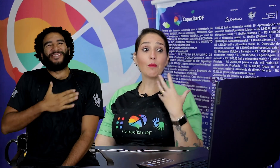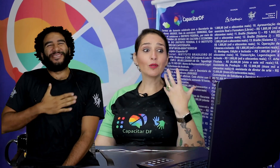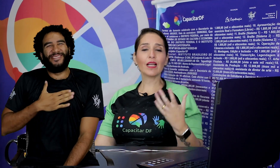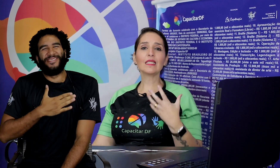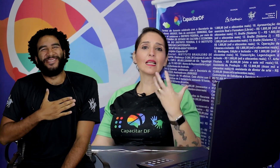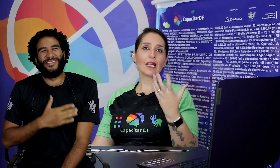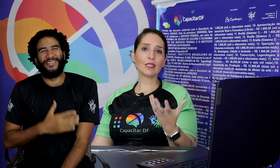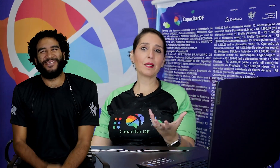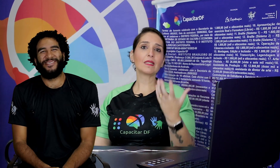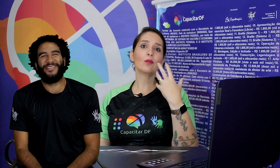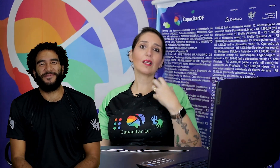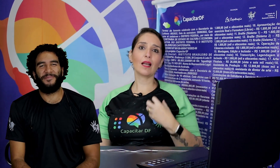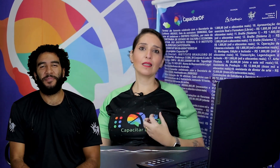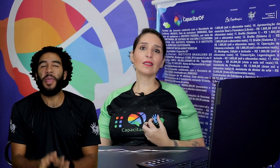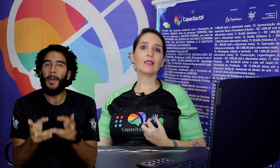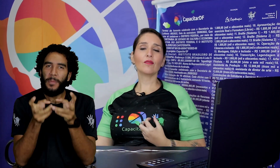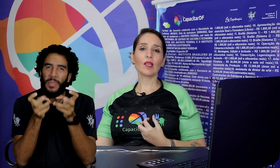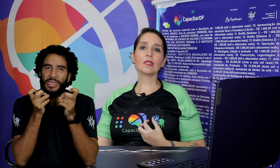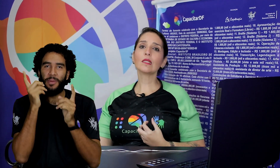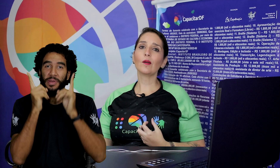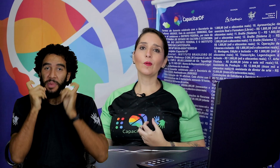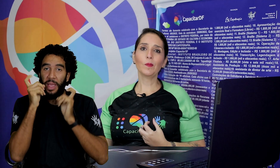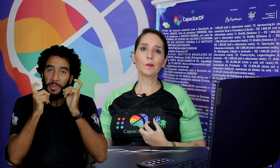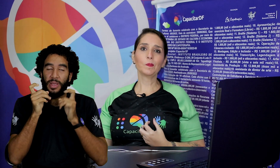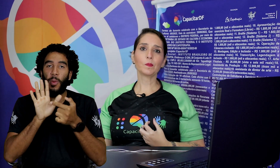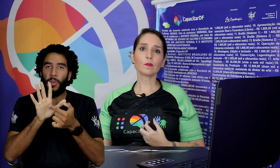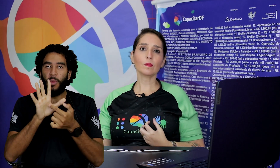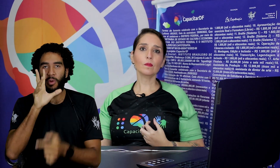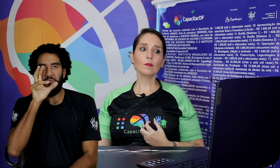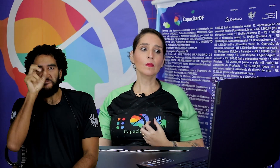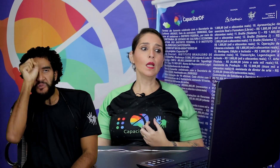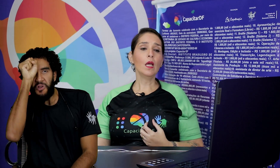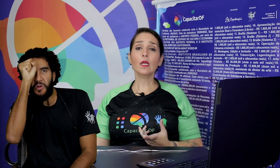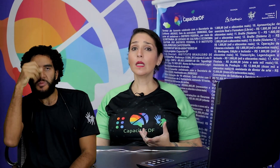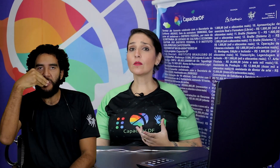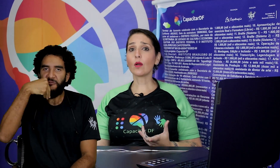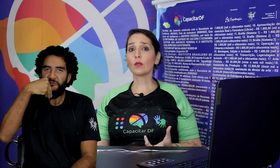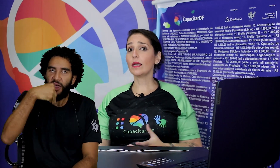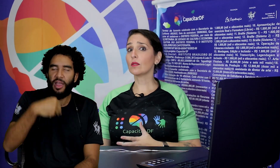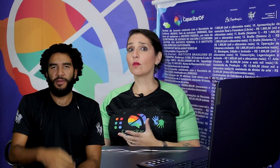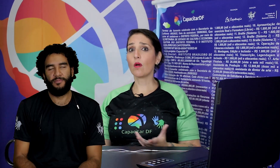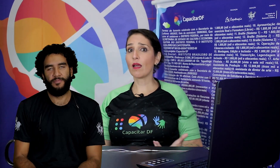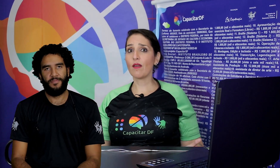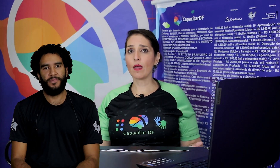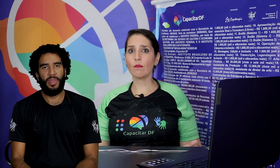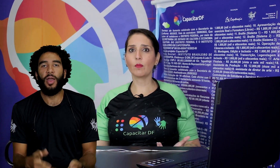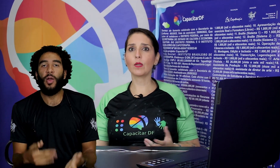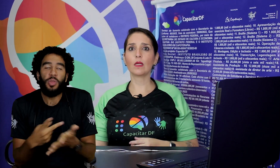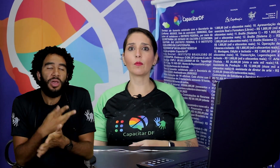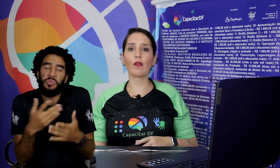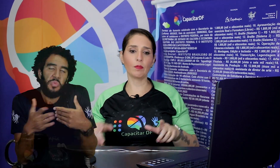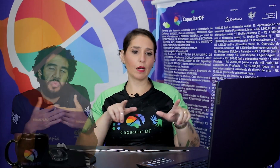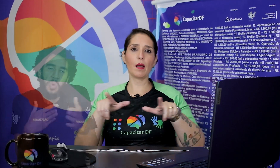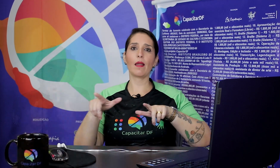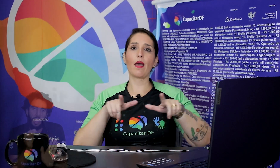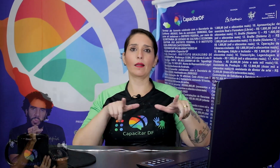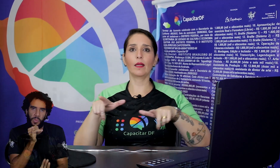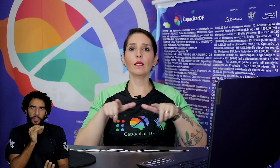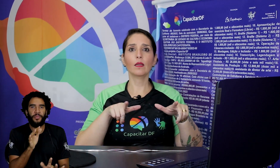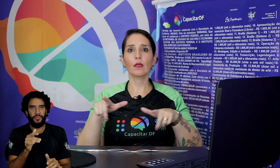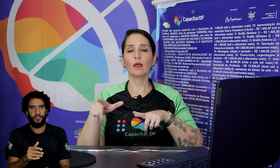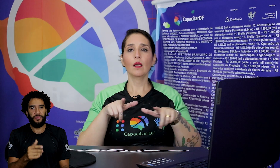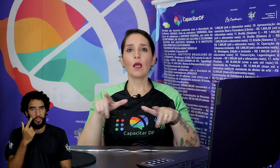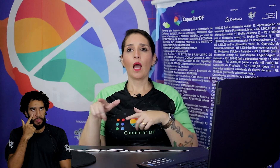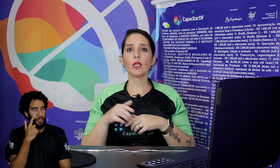A mudança na expressão traz a intensificação. E isso acontece com qualquer verbo. Por exemplo, o verbo trabalhar,